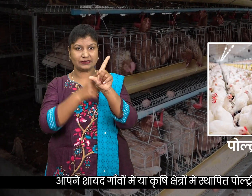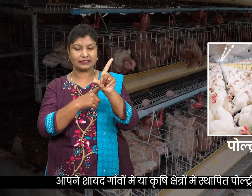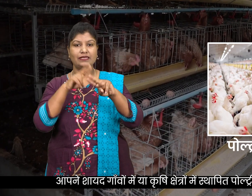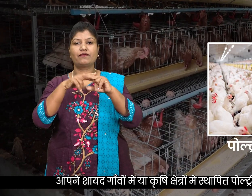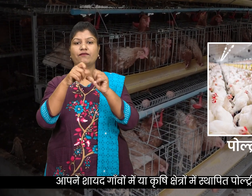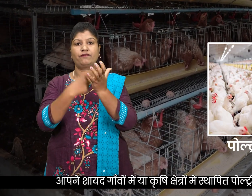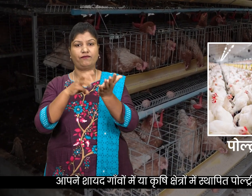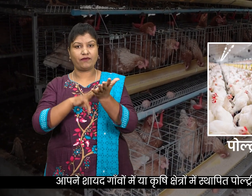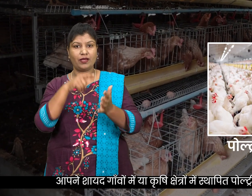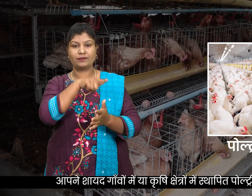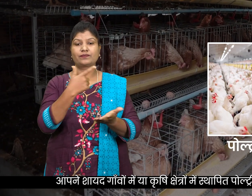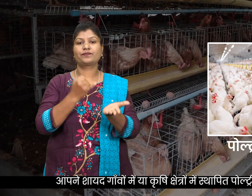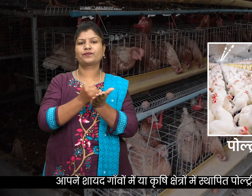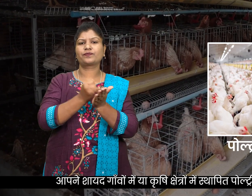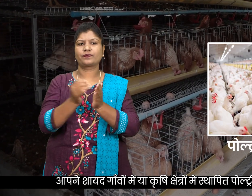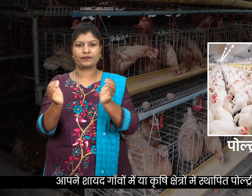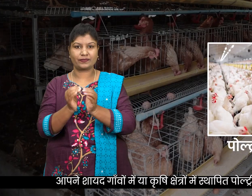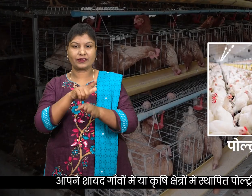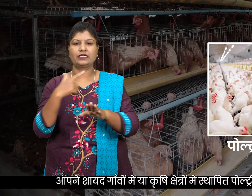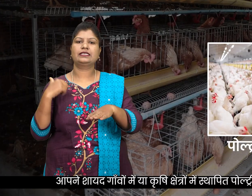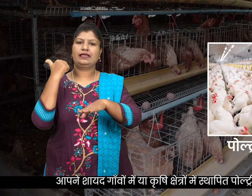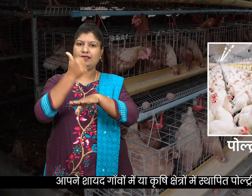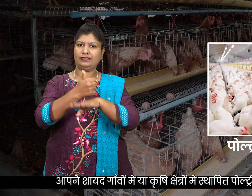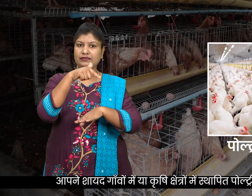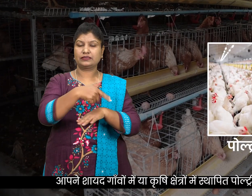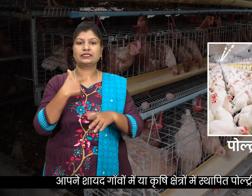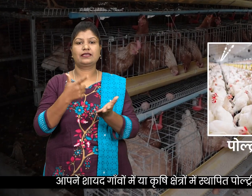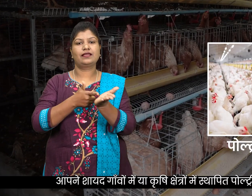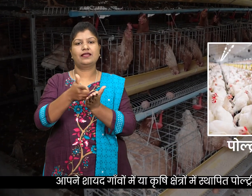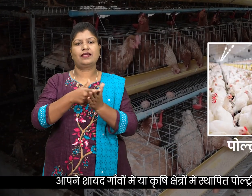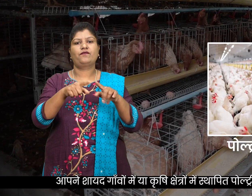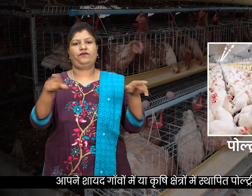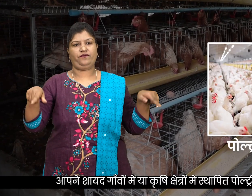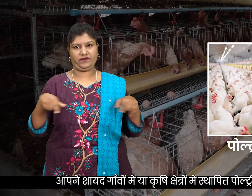आपने शायद गांवों में या कृषि क्षेत्रों में स्थापित पोल्ट्री फार्म देखे होंगे।